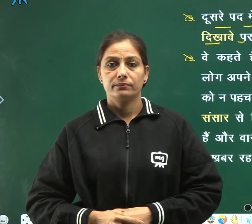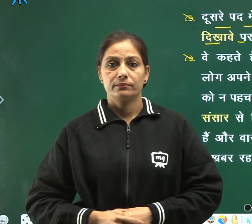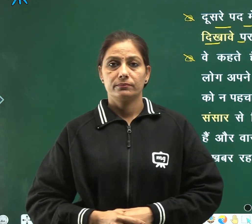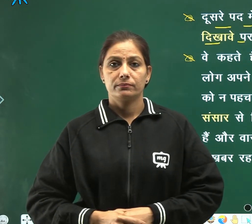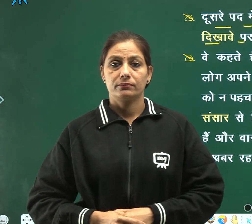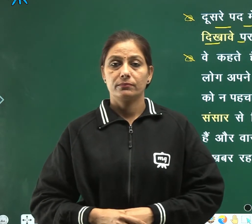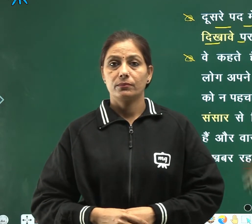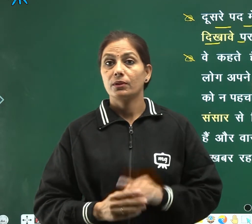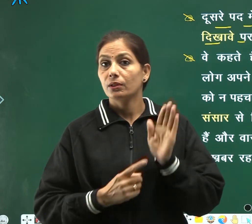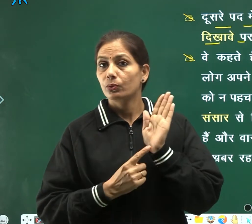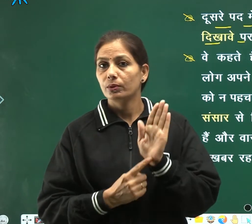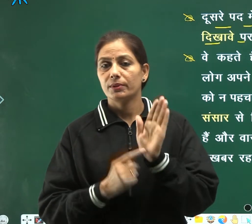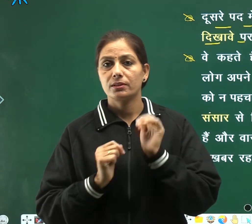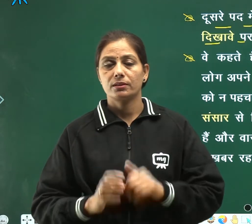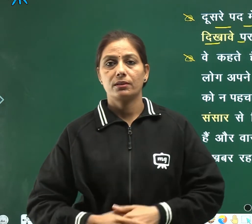प्रहार किया है।